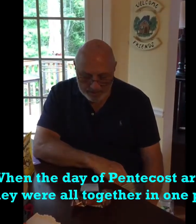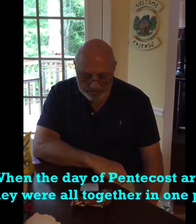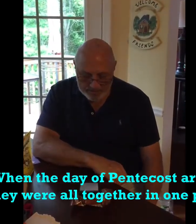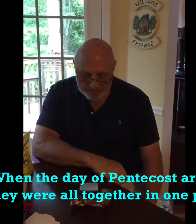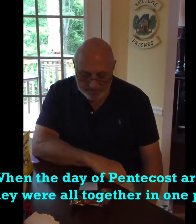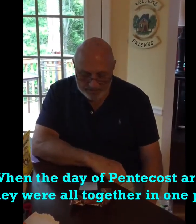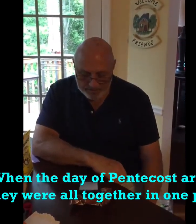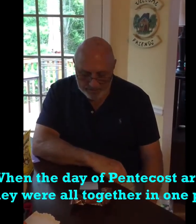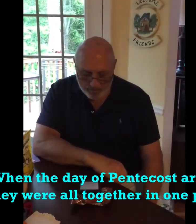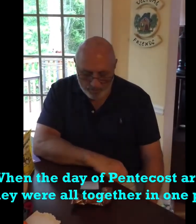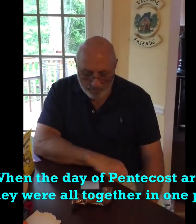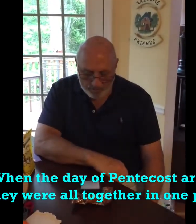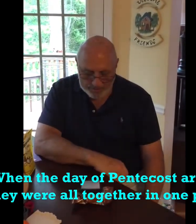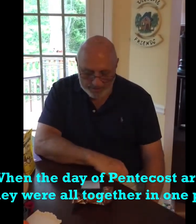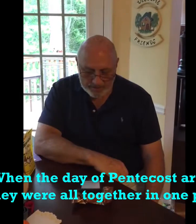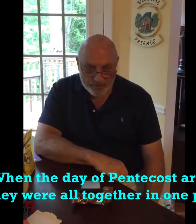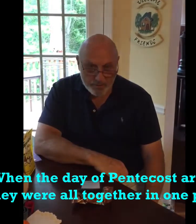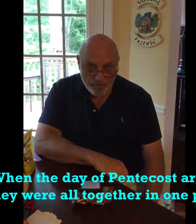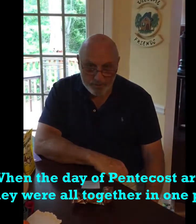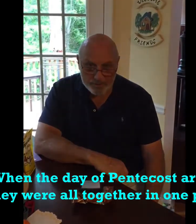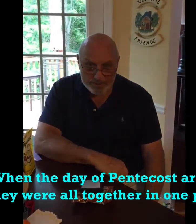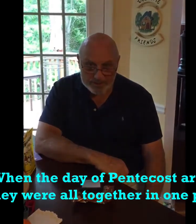arrived, they were all together in one place.